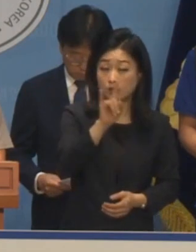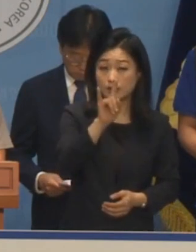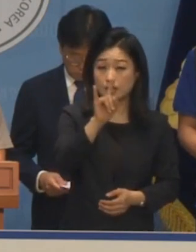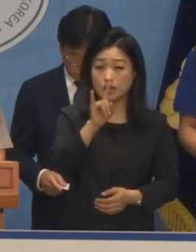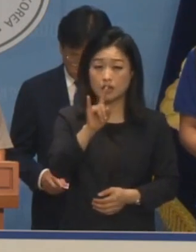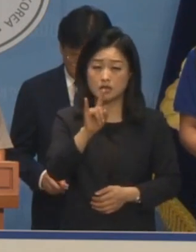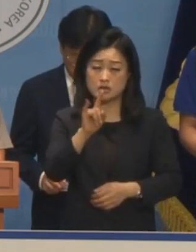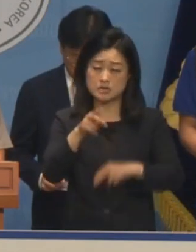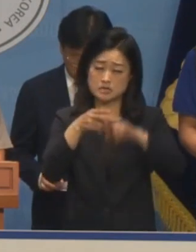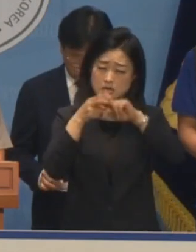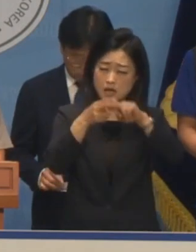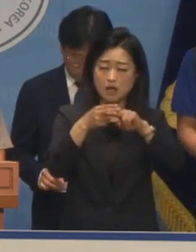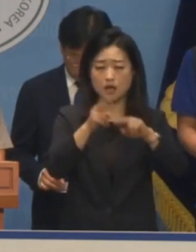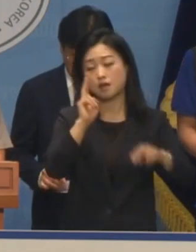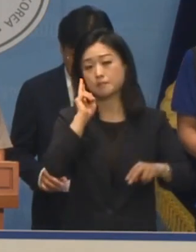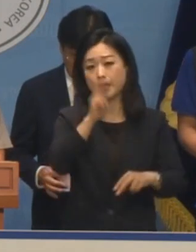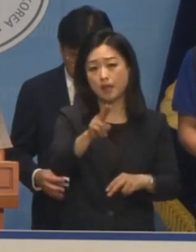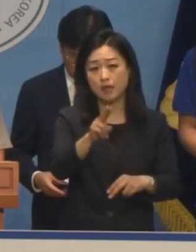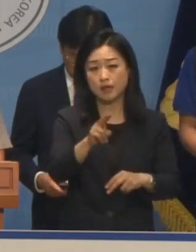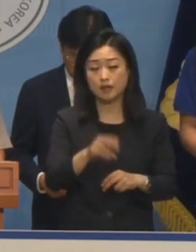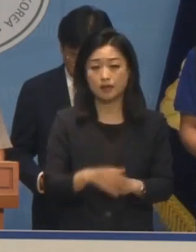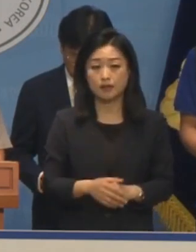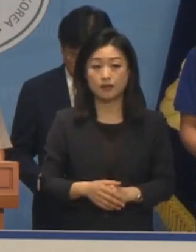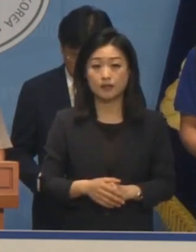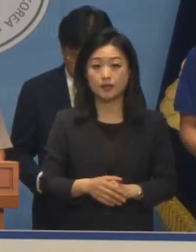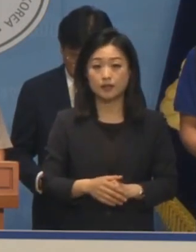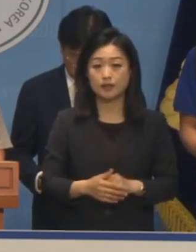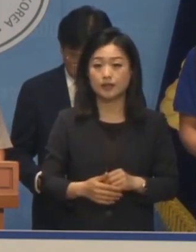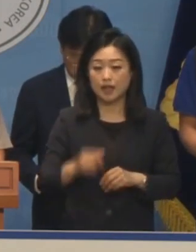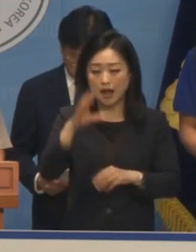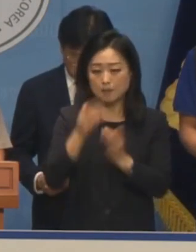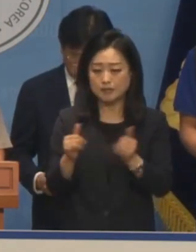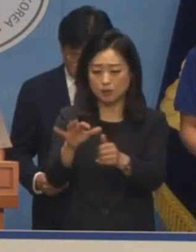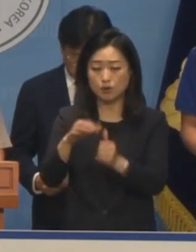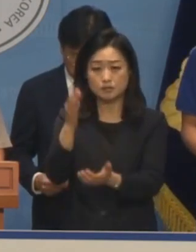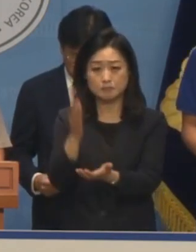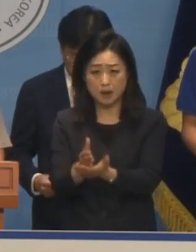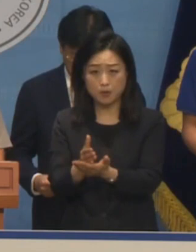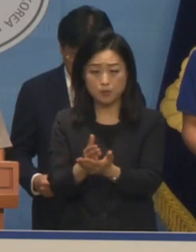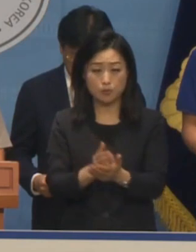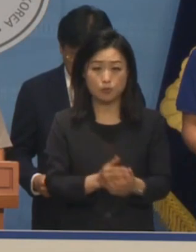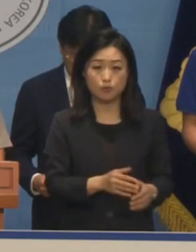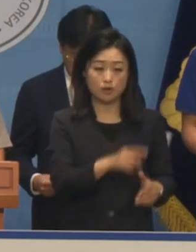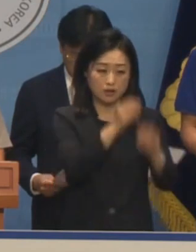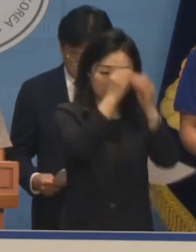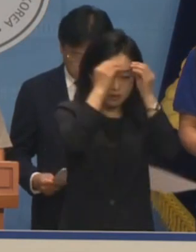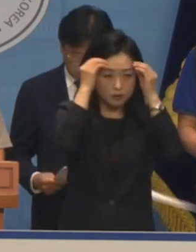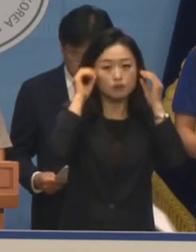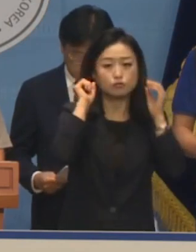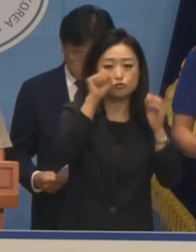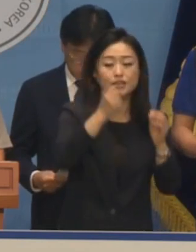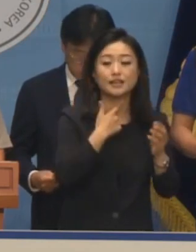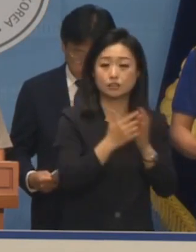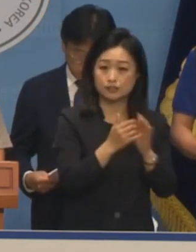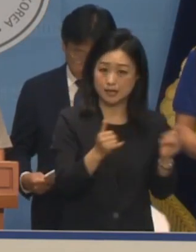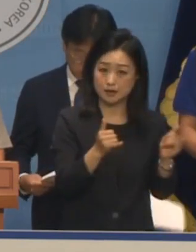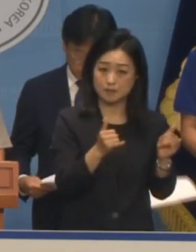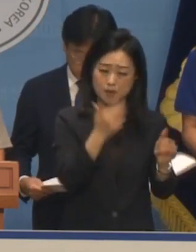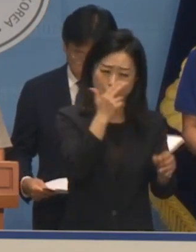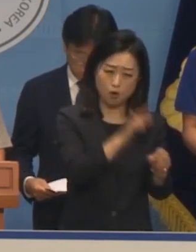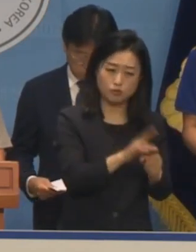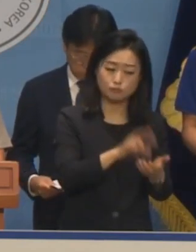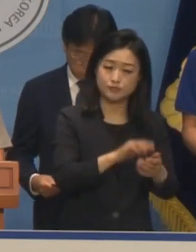추는 현대제철은 부당 인사를 처리하고 온전한 대부 판결 이행을 위해 판결자 순천 공장으로 배치해야